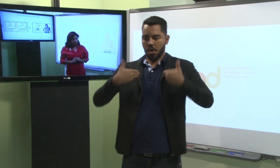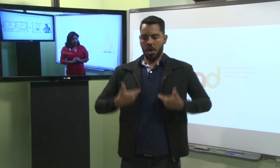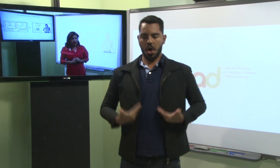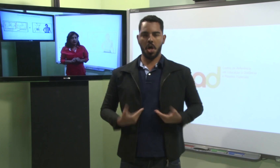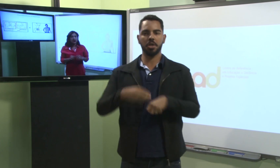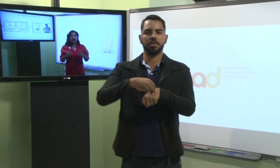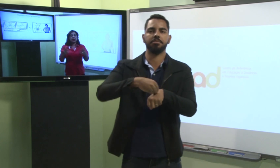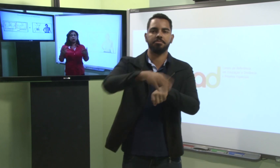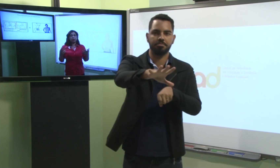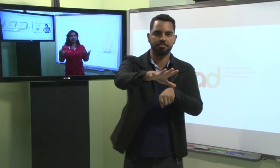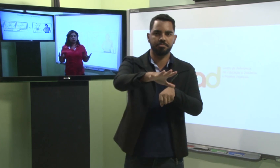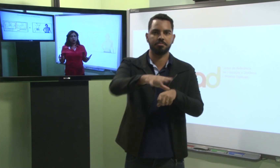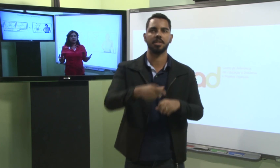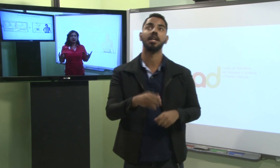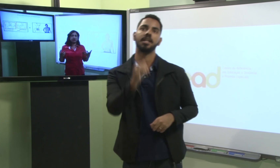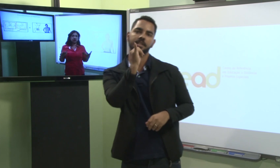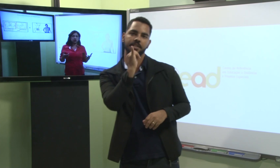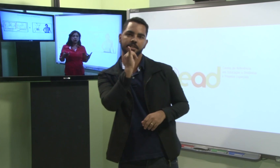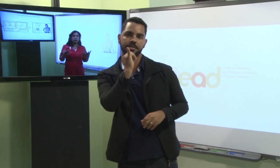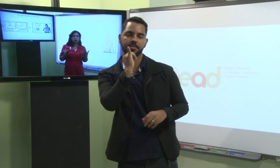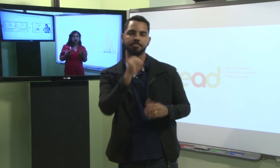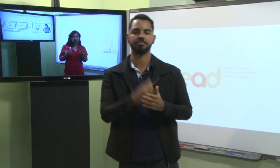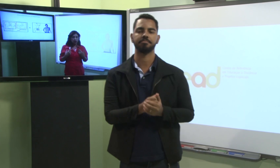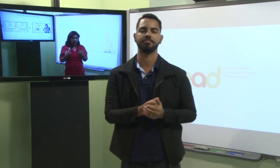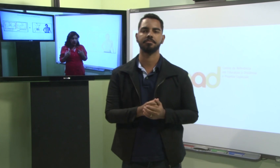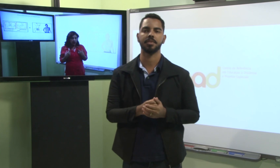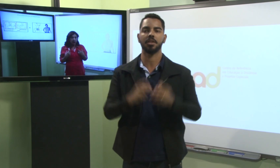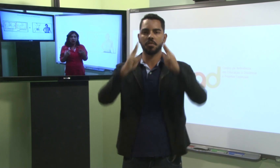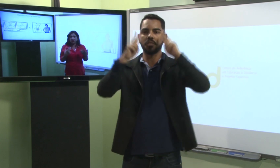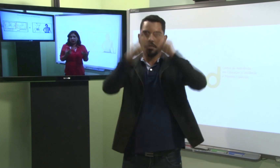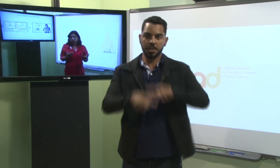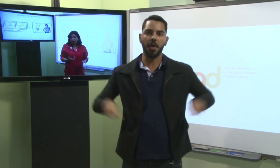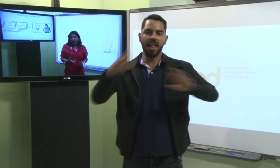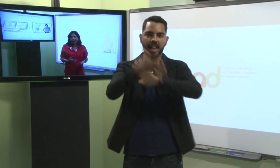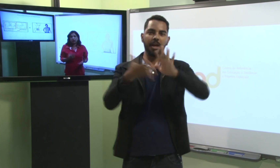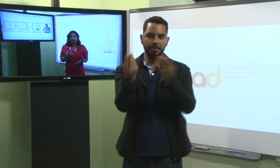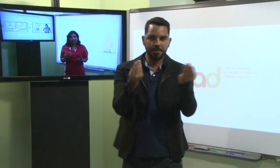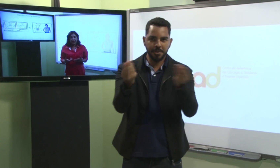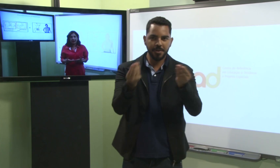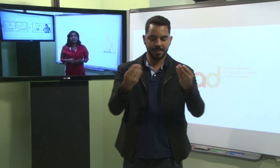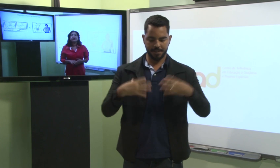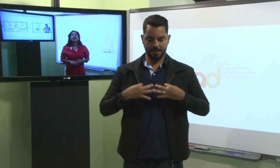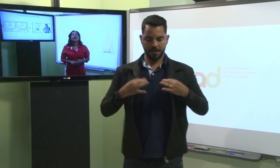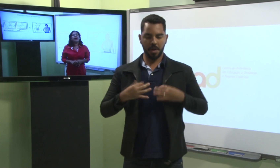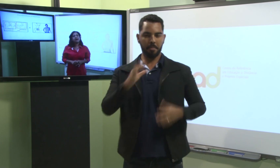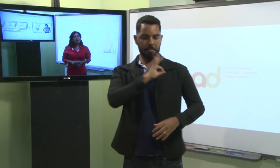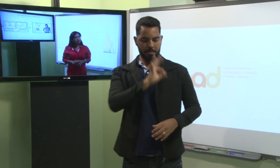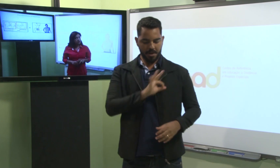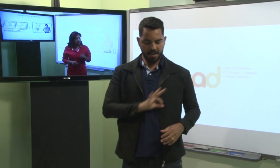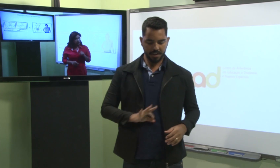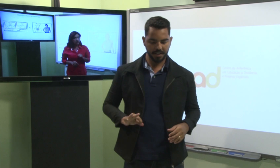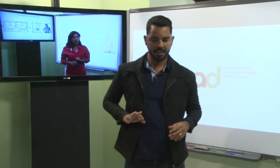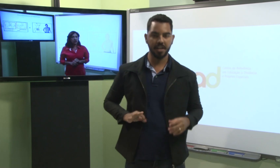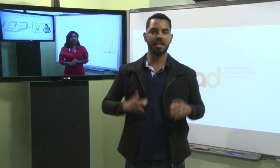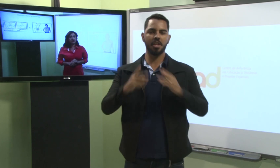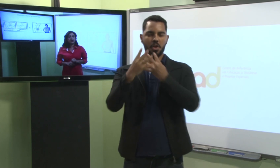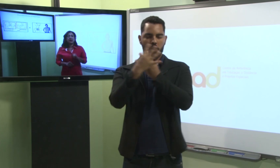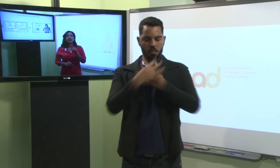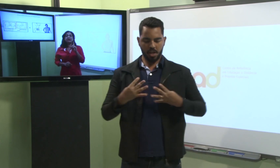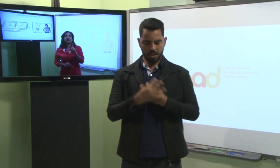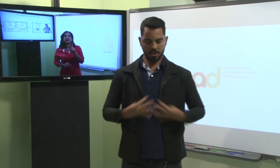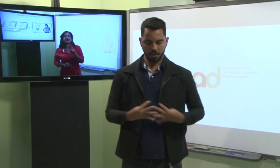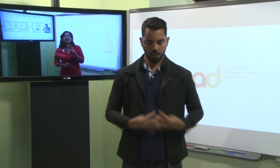línguas visuais que uma pessoa está vestindo uma blusa de bolinha, quadriculada ou listrada, essas expressões